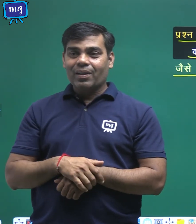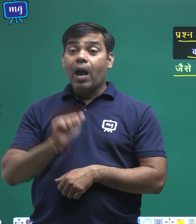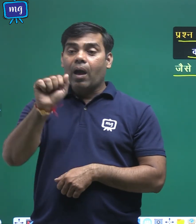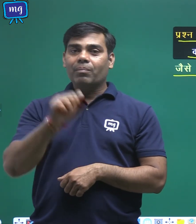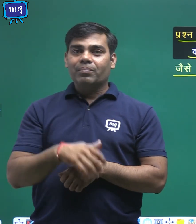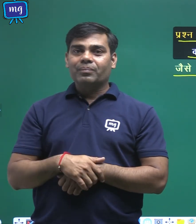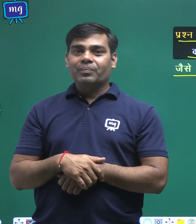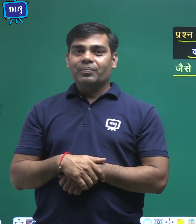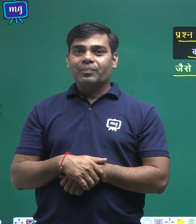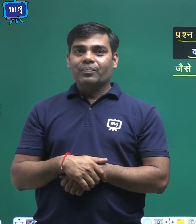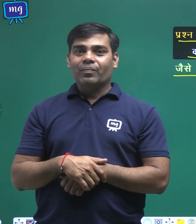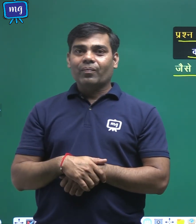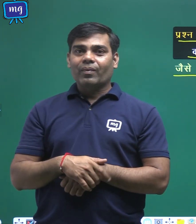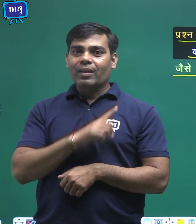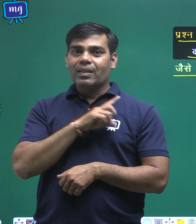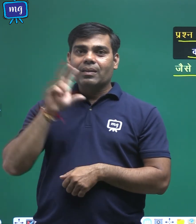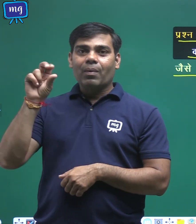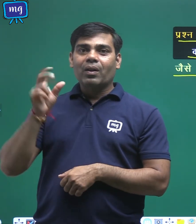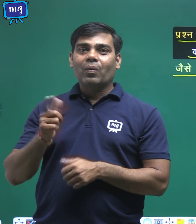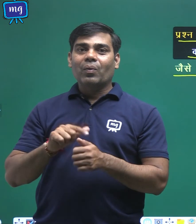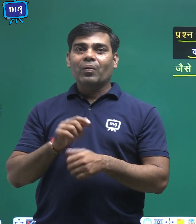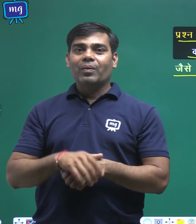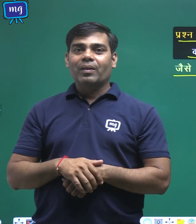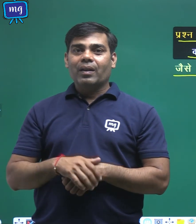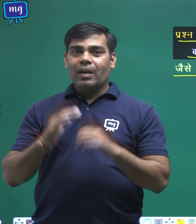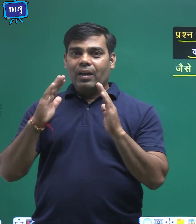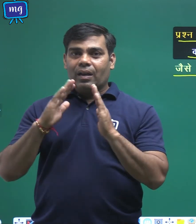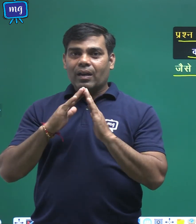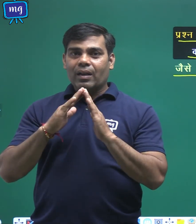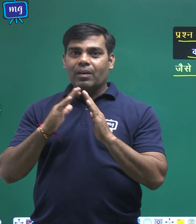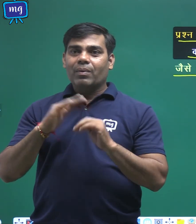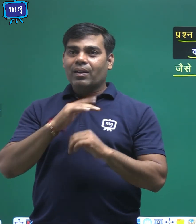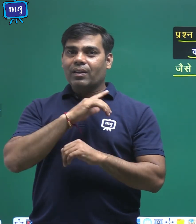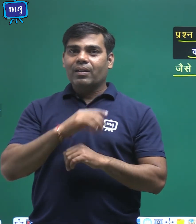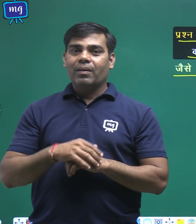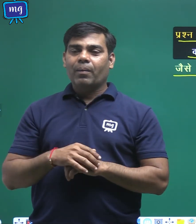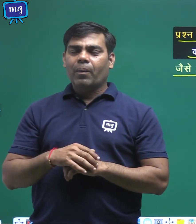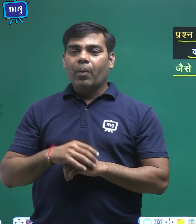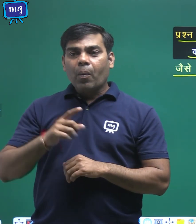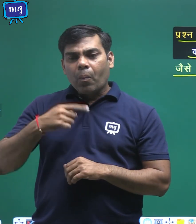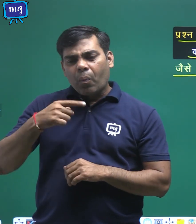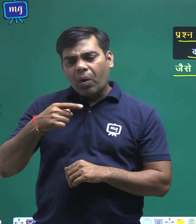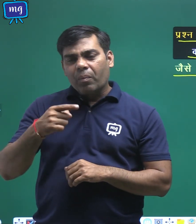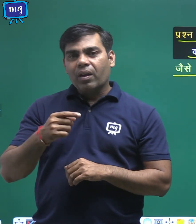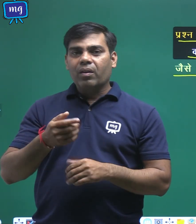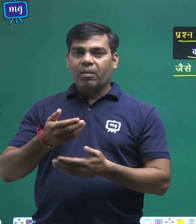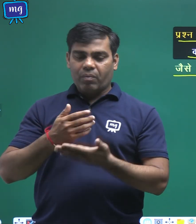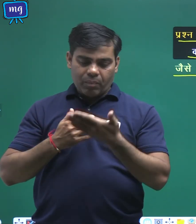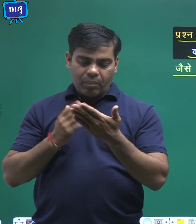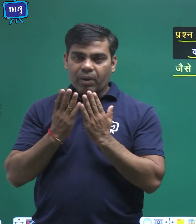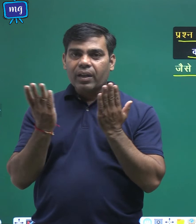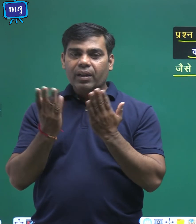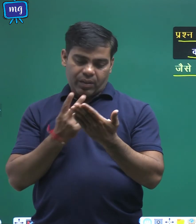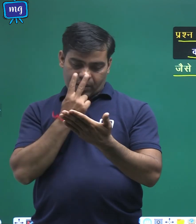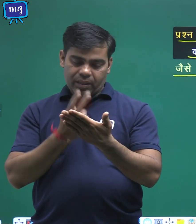आप इस पाठ को घर पर बार बार पढ़ें,